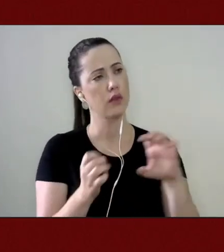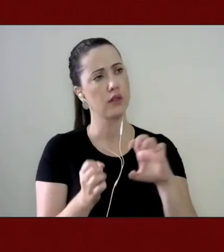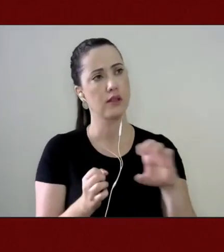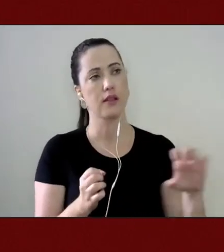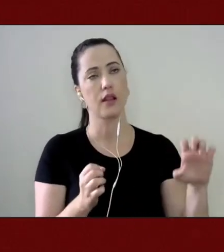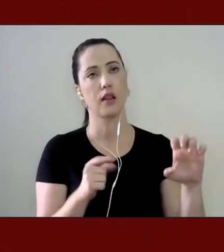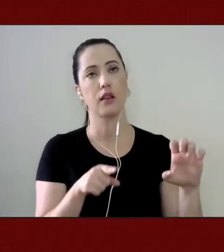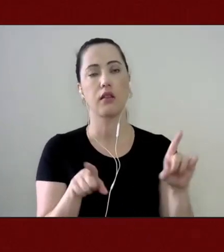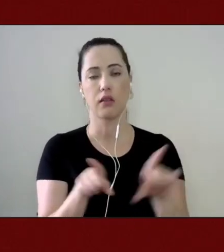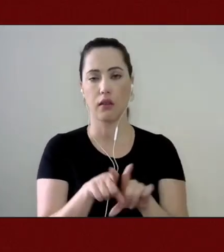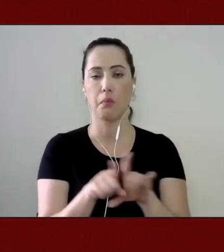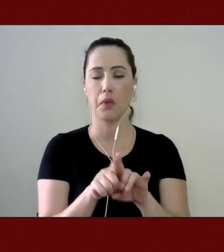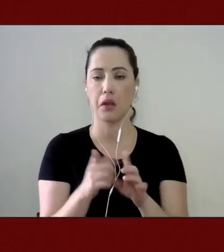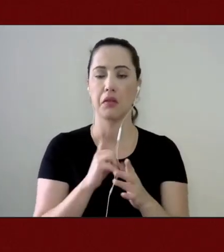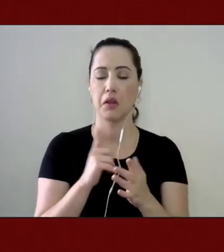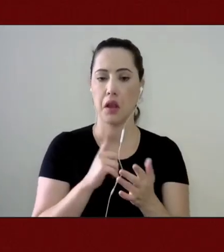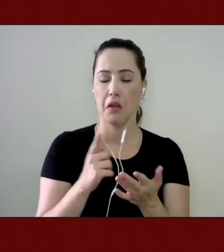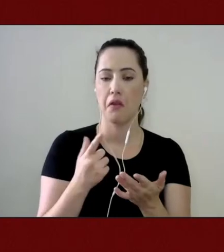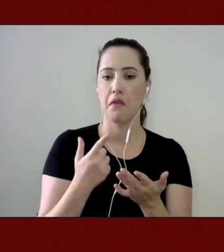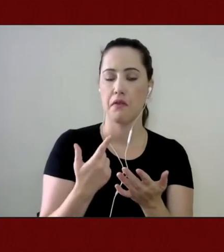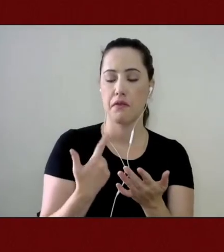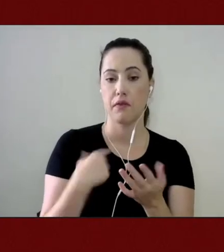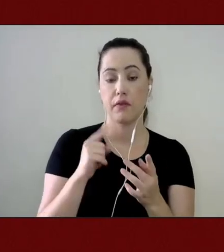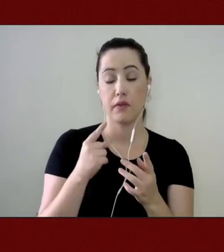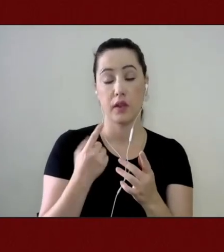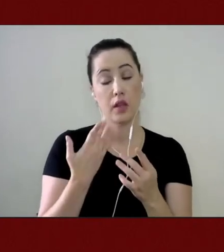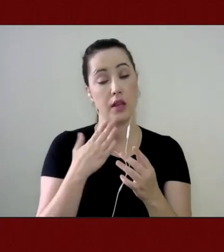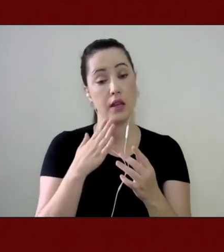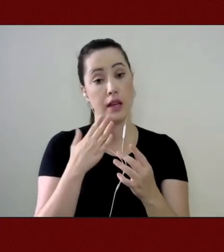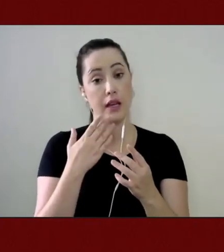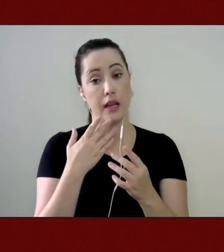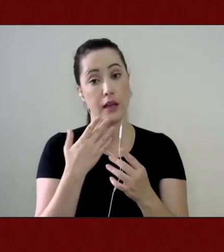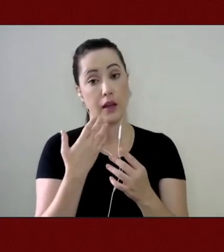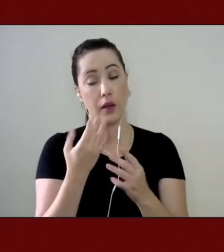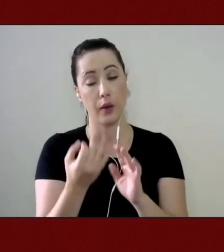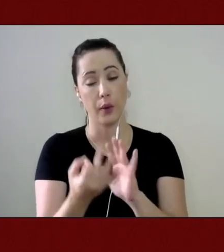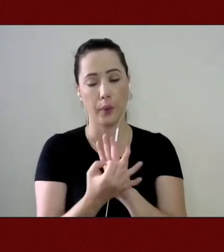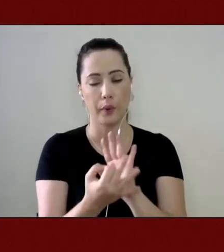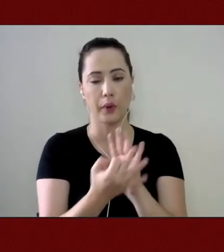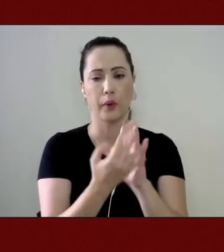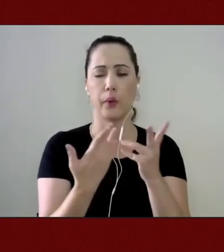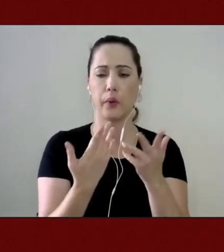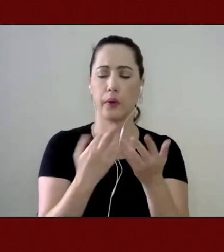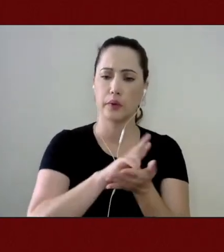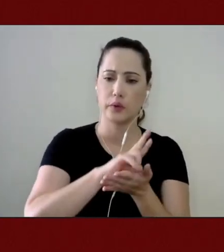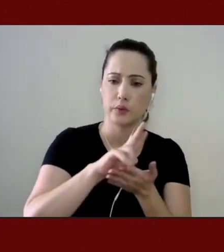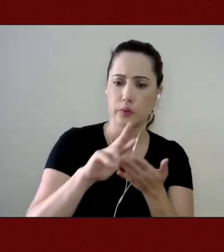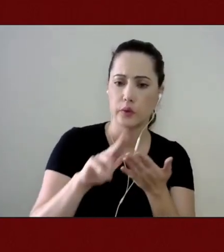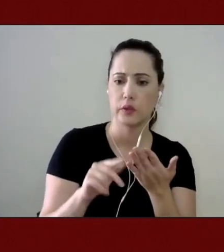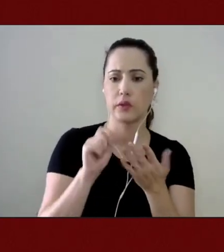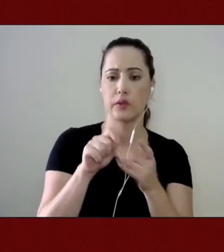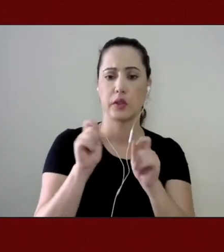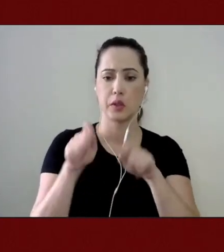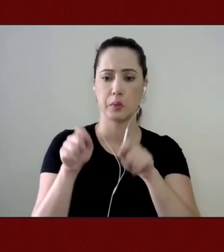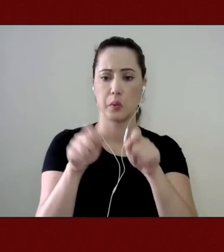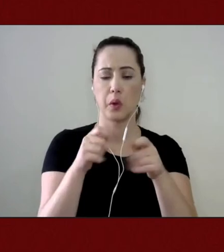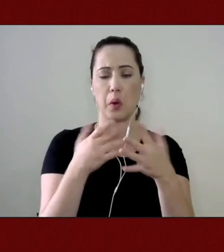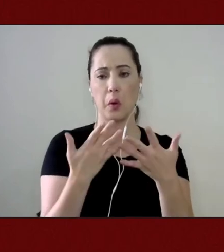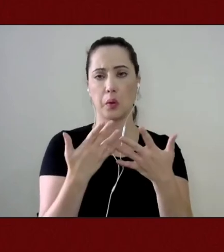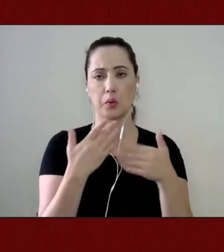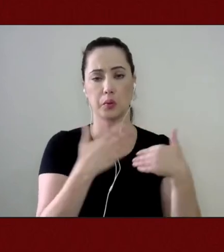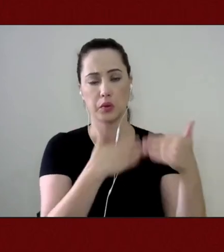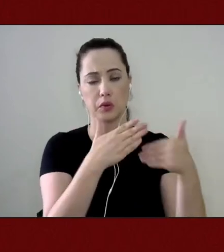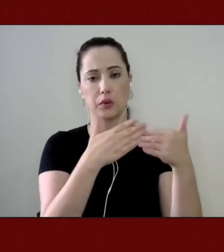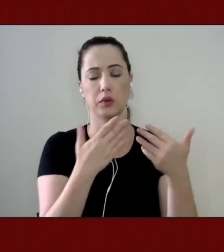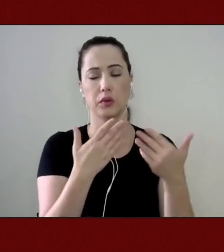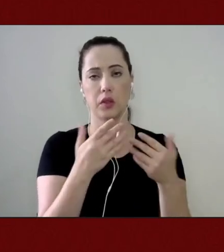historiográfica ao legado estético e cultural do Partido Comunista Brasileiro e dos seus corolários,